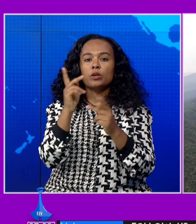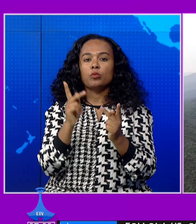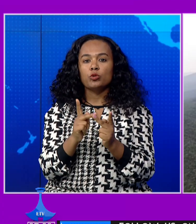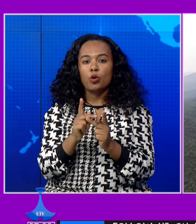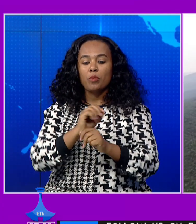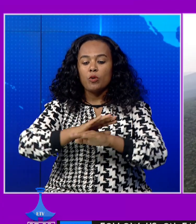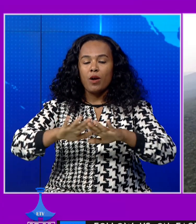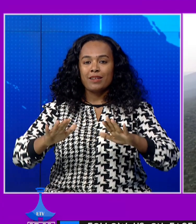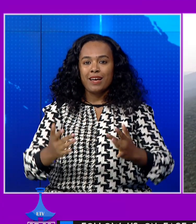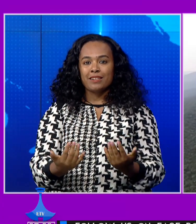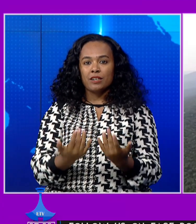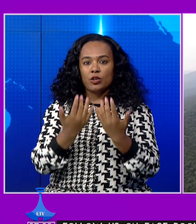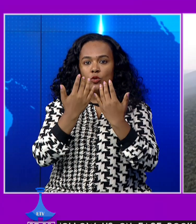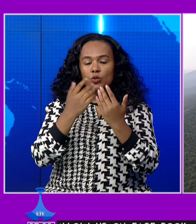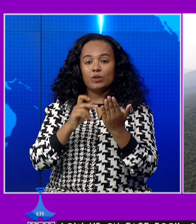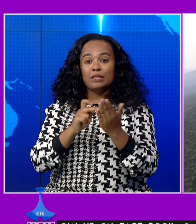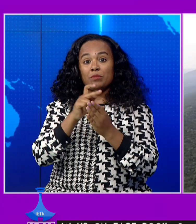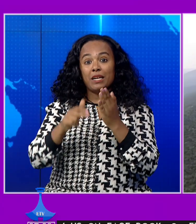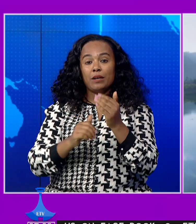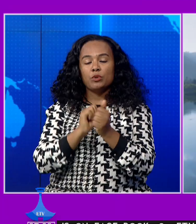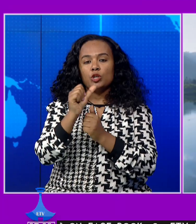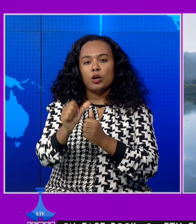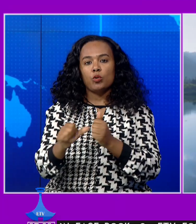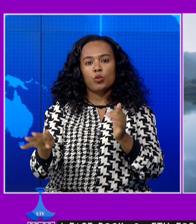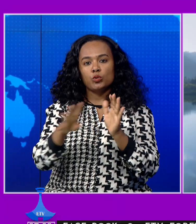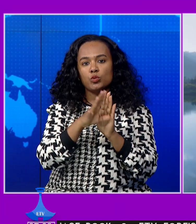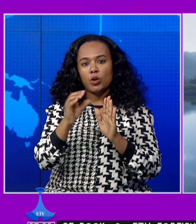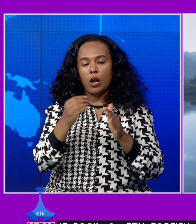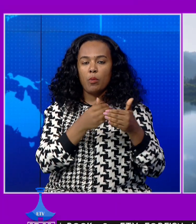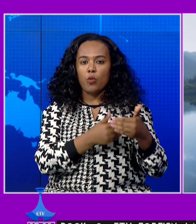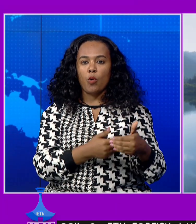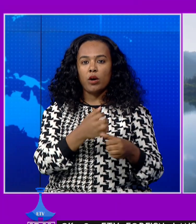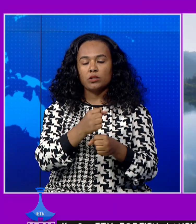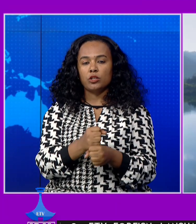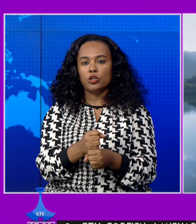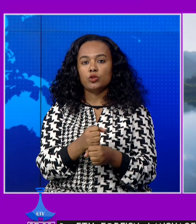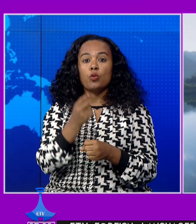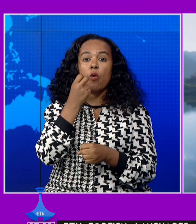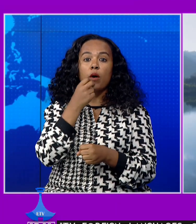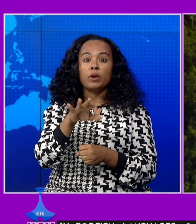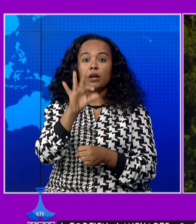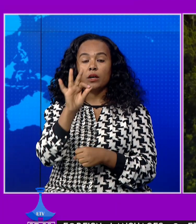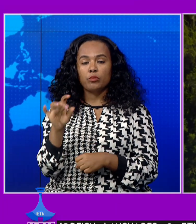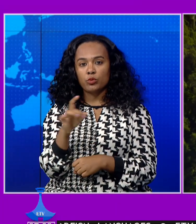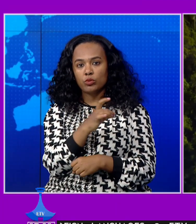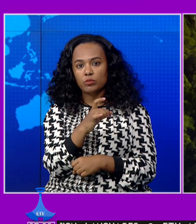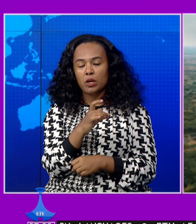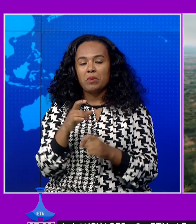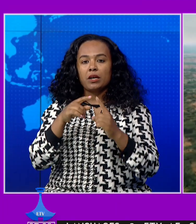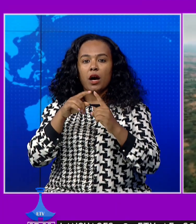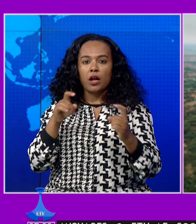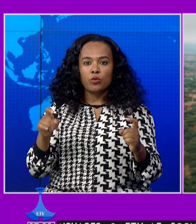ምድሯን እያረሰረሱ ድንበር የሚሻገሩ ወንዞቿና በጉያዋ ያቀፈቻቸው የከርሰ ምድር ውሃ መገኛ ብትሆንም በተቃርኖ